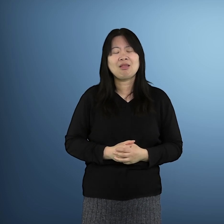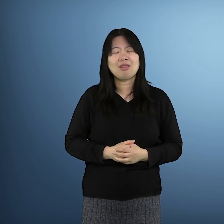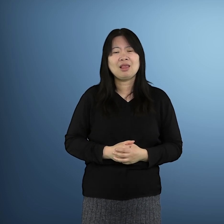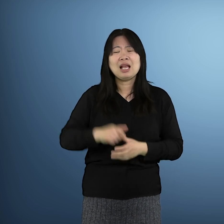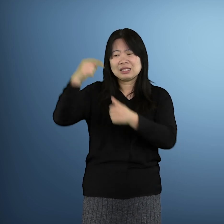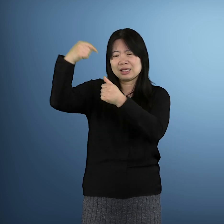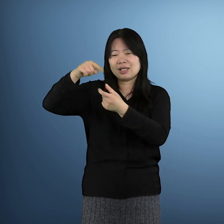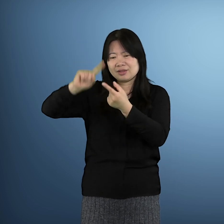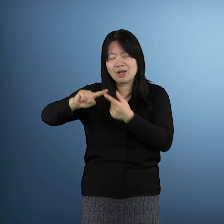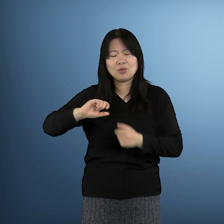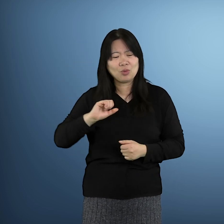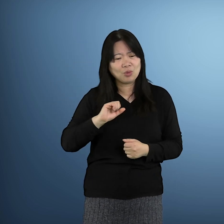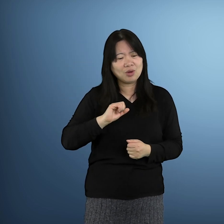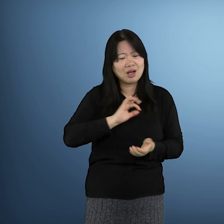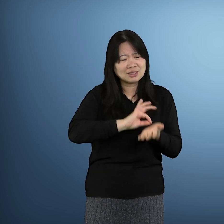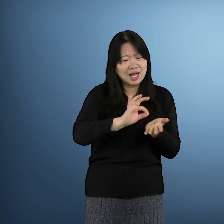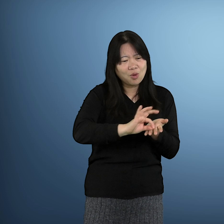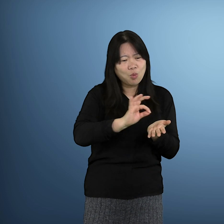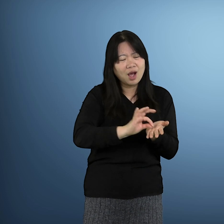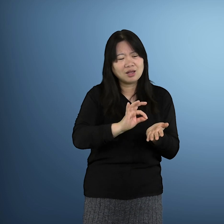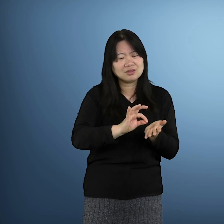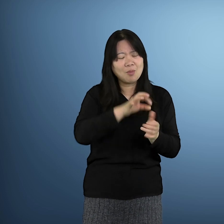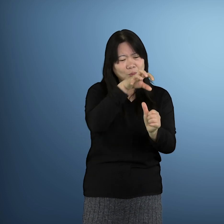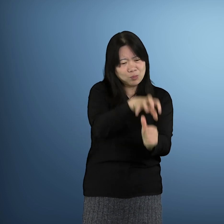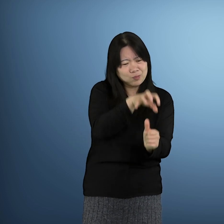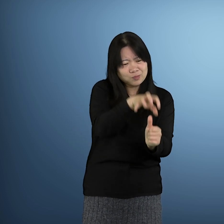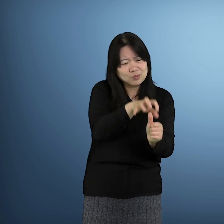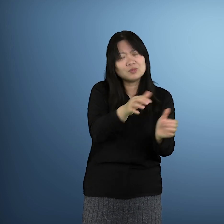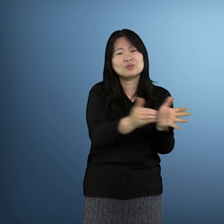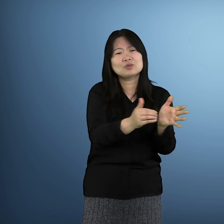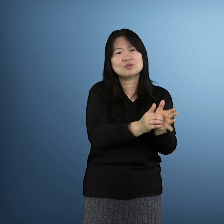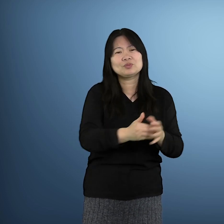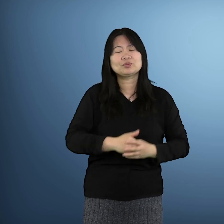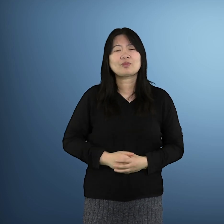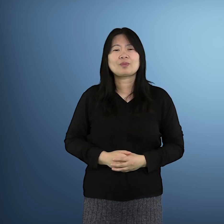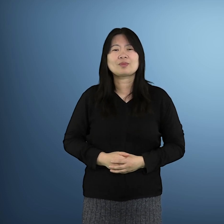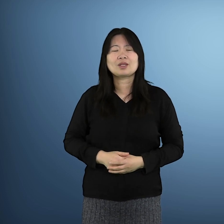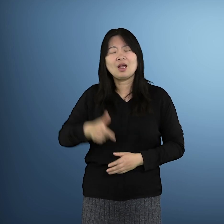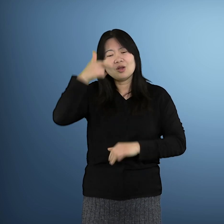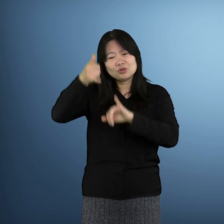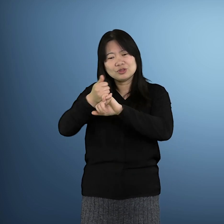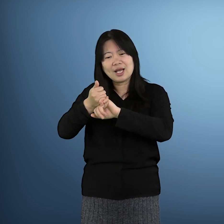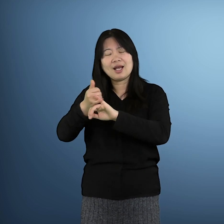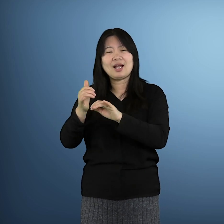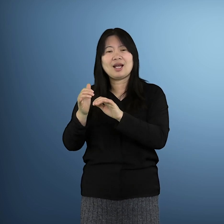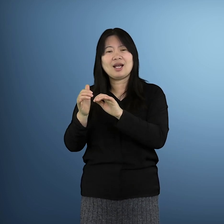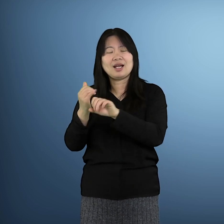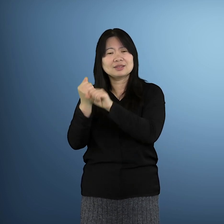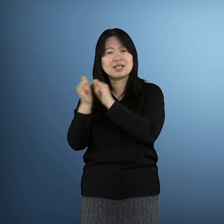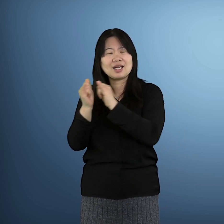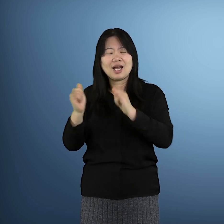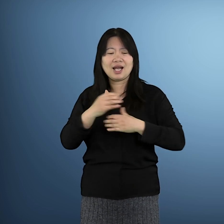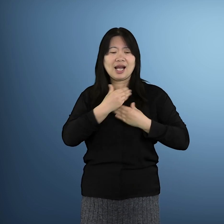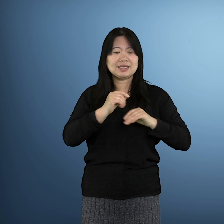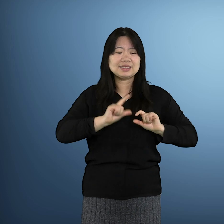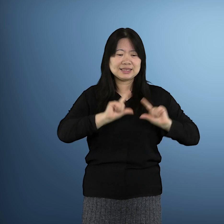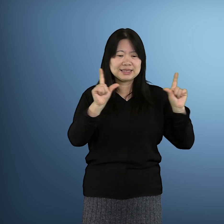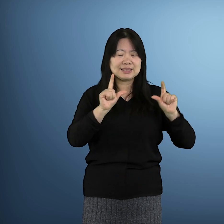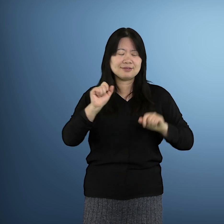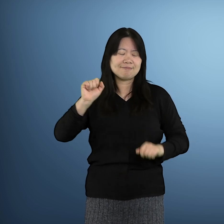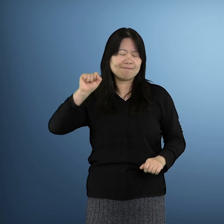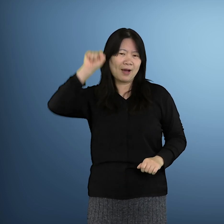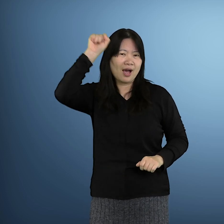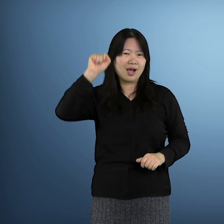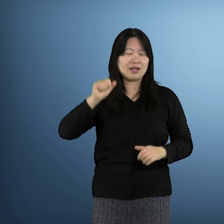이것을 월터 브루그만이라는 유명한 구약학자가 안식일은 저항이라는 책에서 이렇게 설명을 했어요.